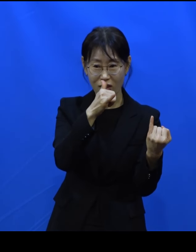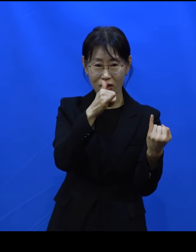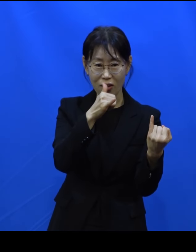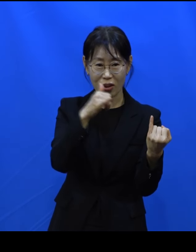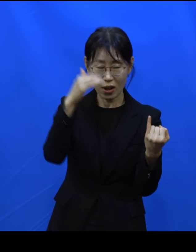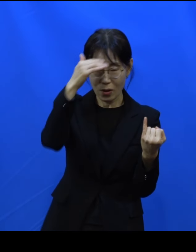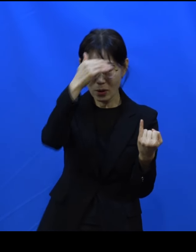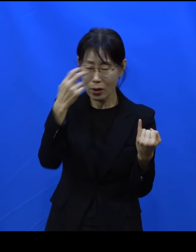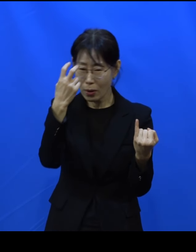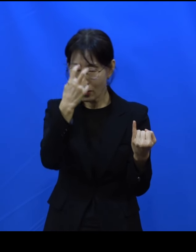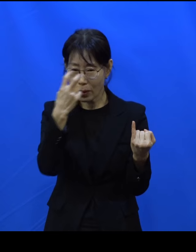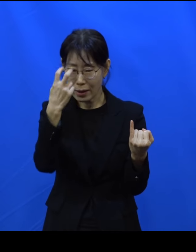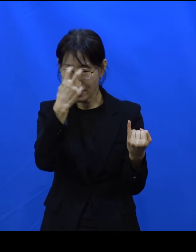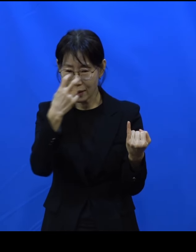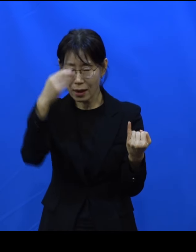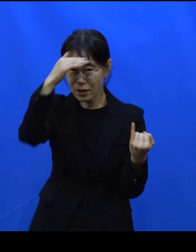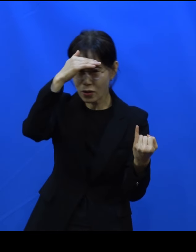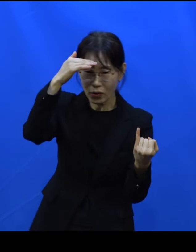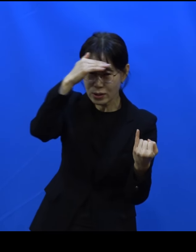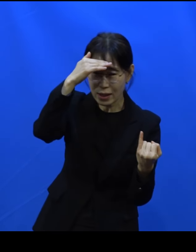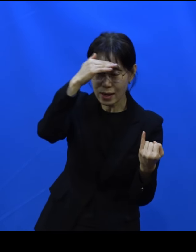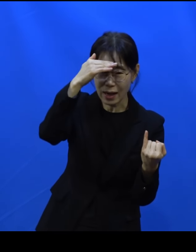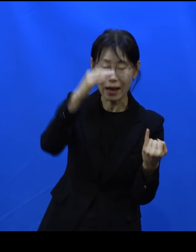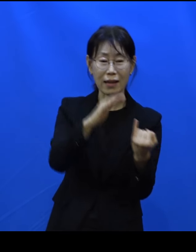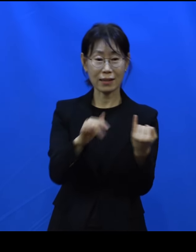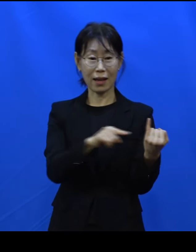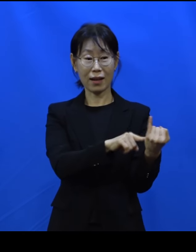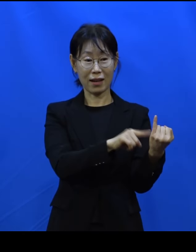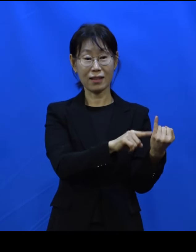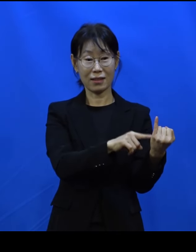있는 거죠. 관찰자가 멀리서 무엇인가 다가오는 걸 본 겁니다.